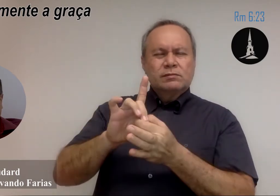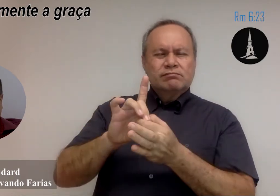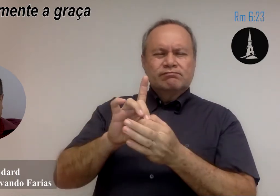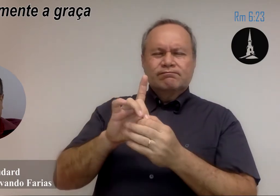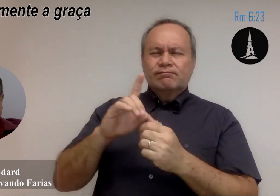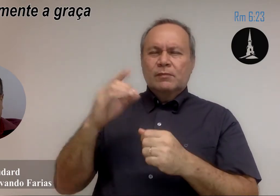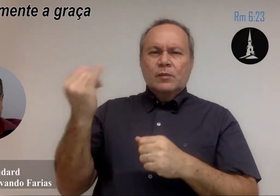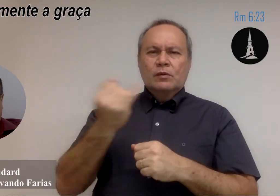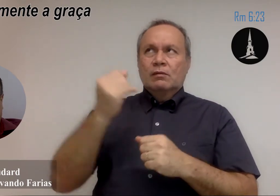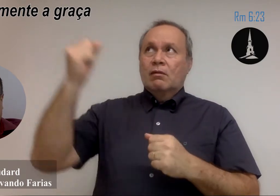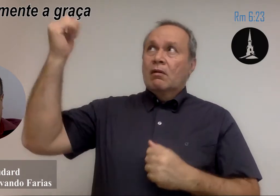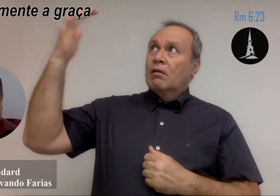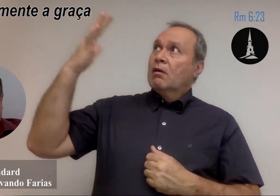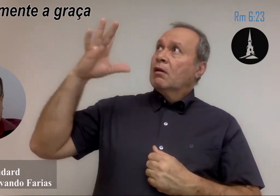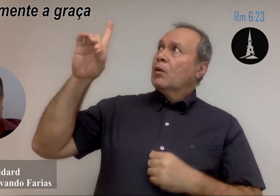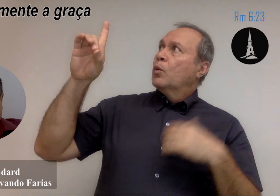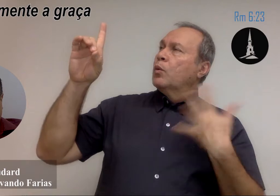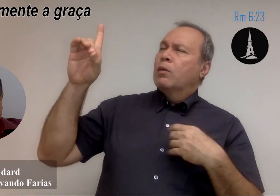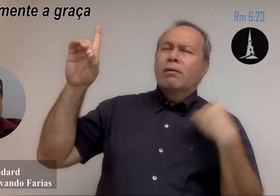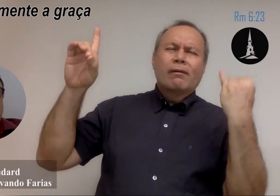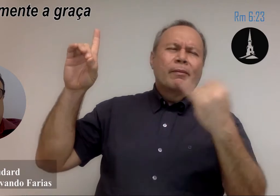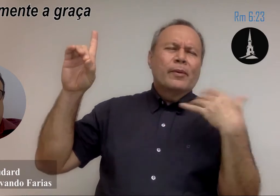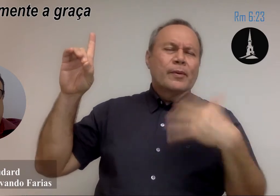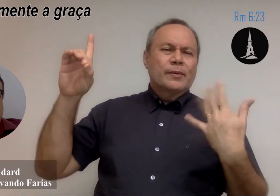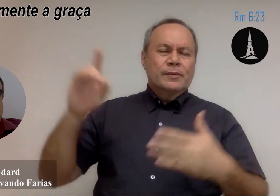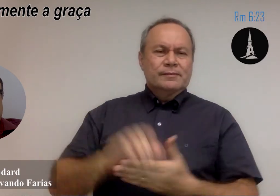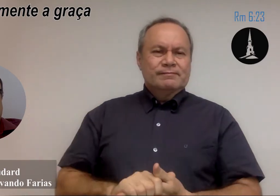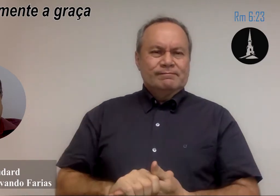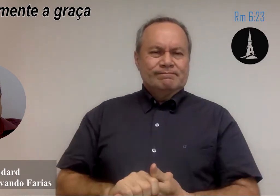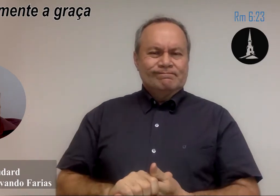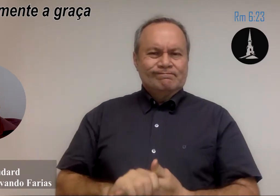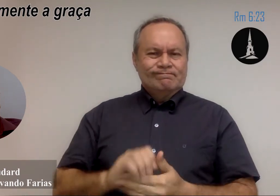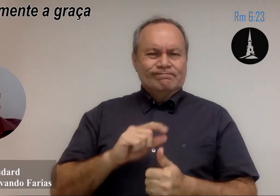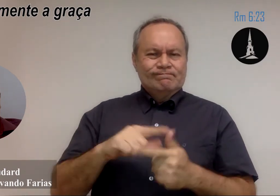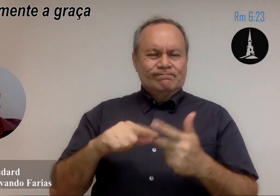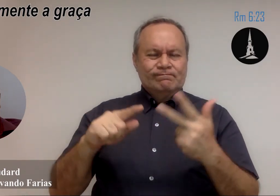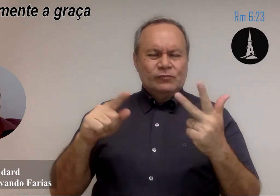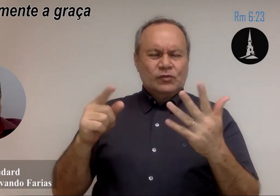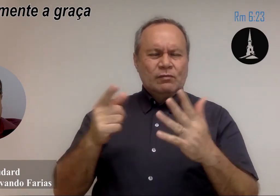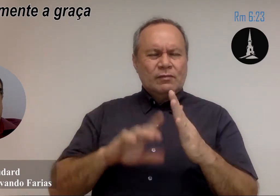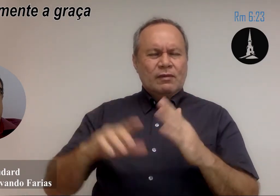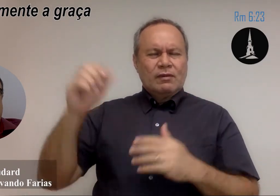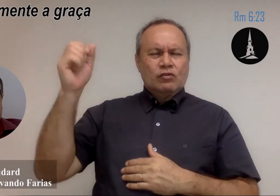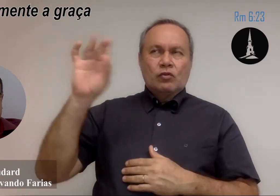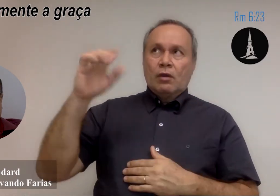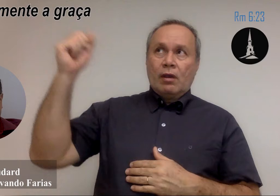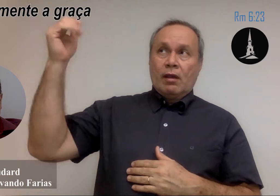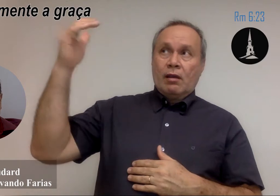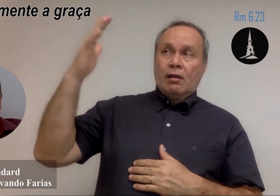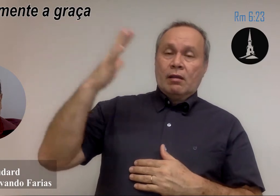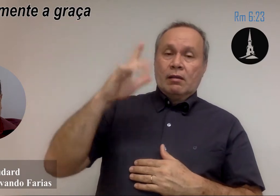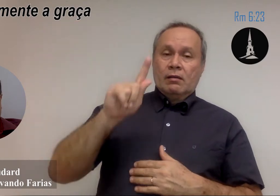a importância da graça de Deus para a nossa salvação. Um dos princípios da Reforma Protestante é